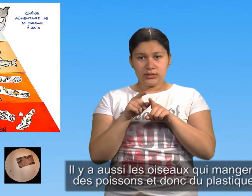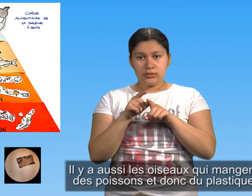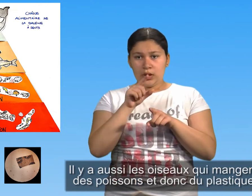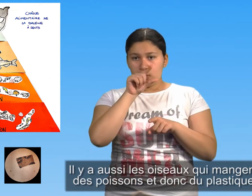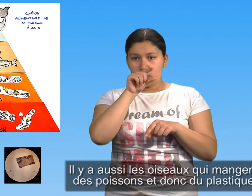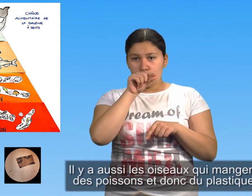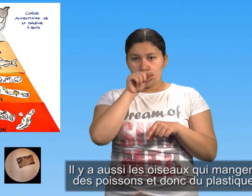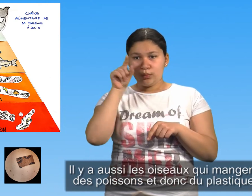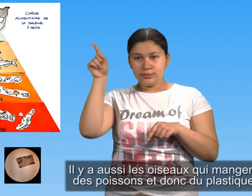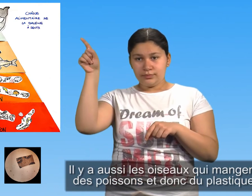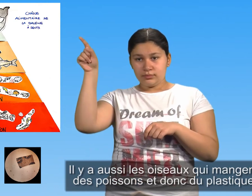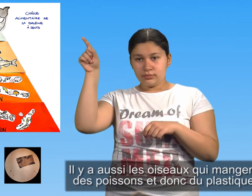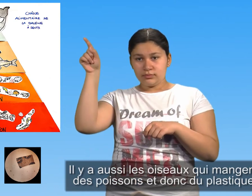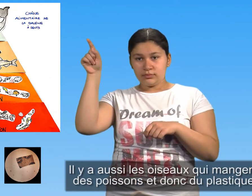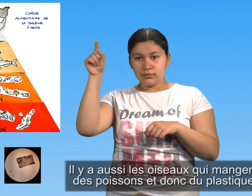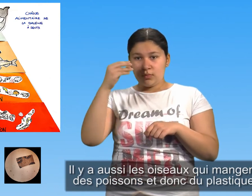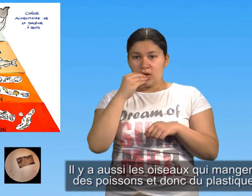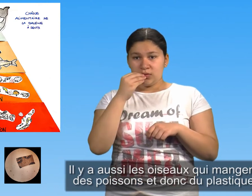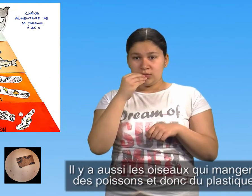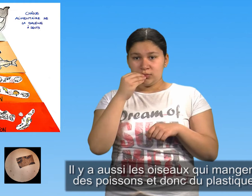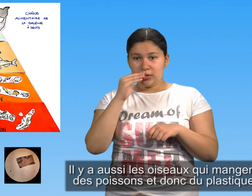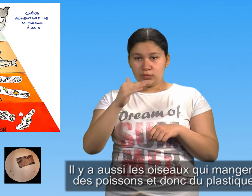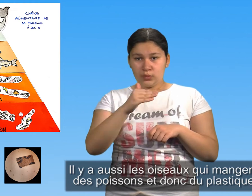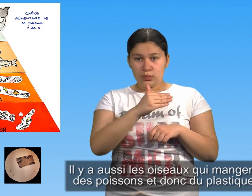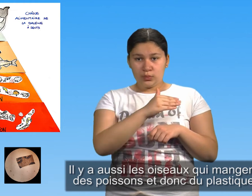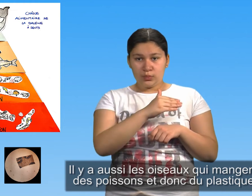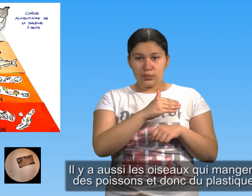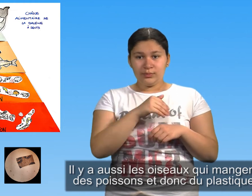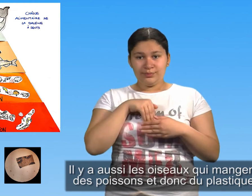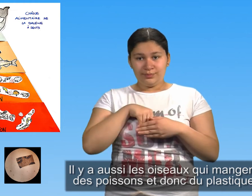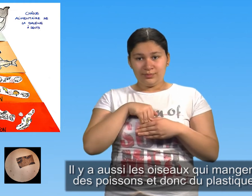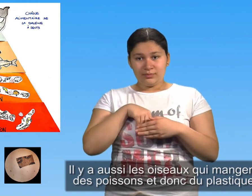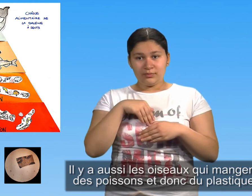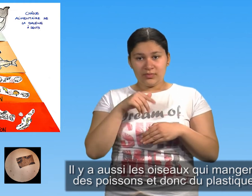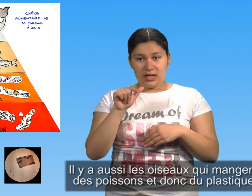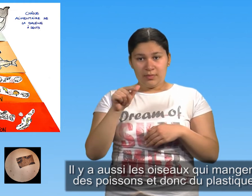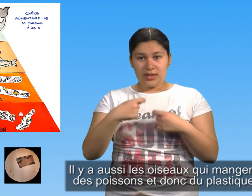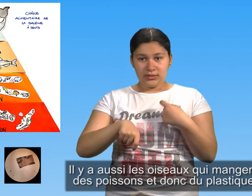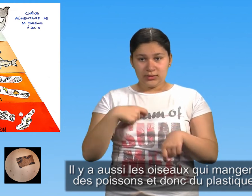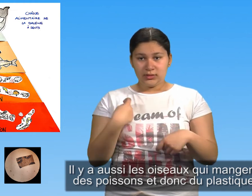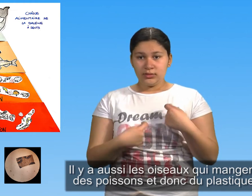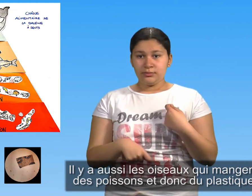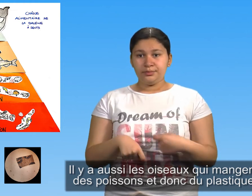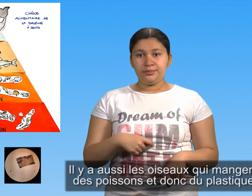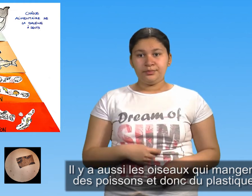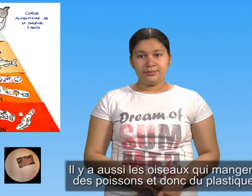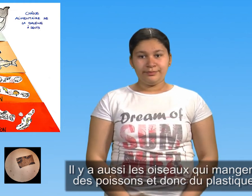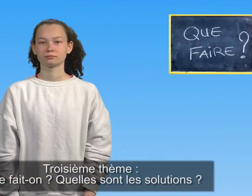Aussi, les oiseaux, qui mangent les poissons, ont donc du plastique dans leur estomac.